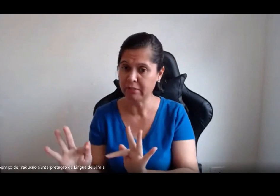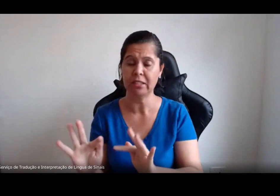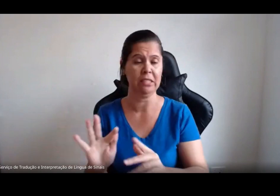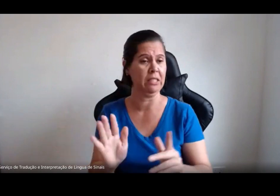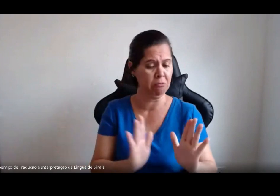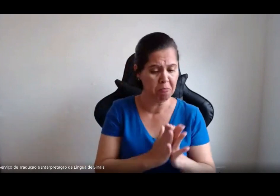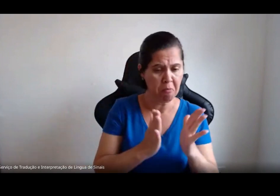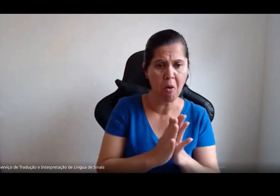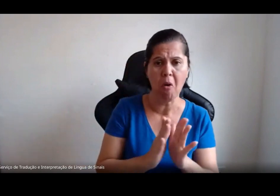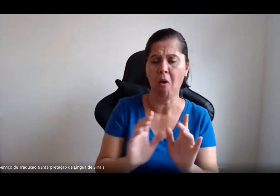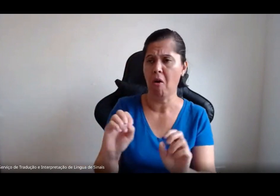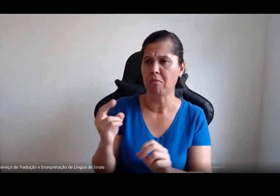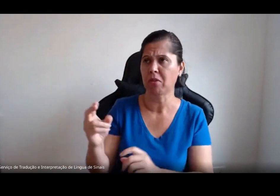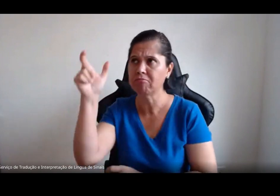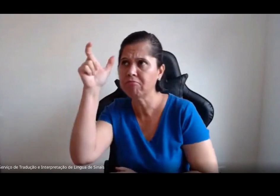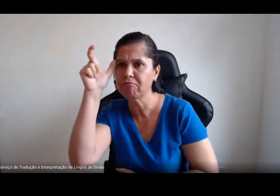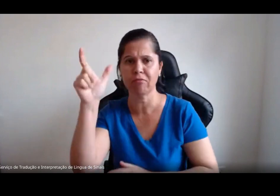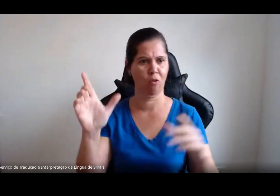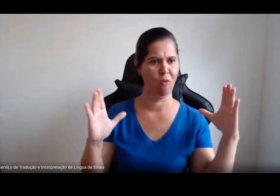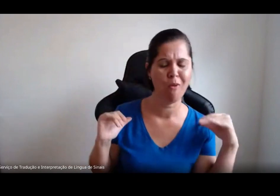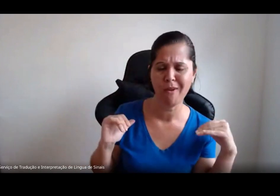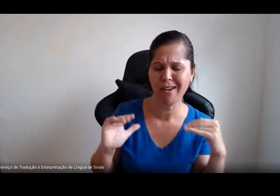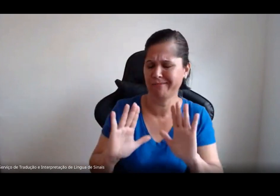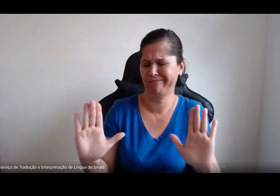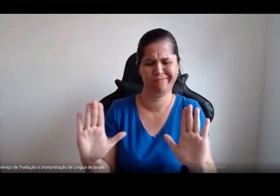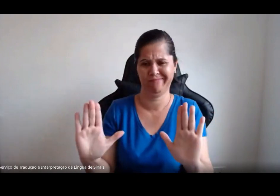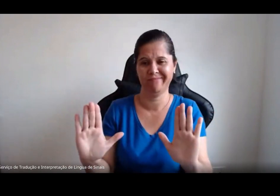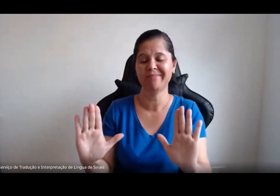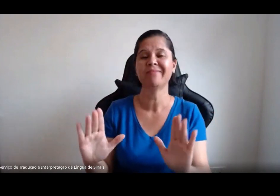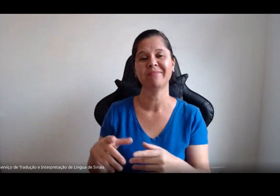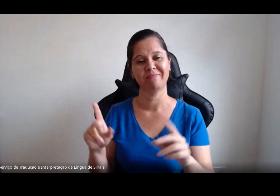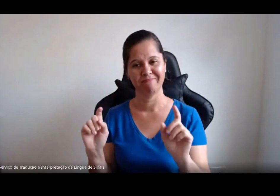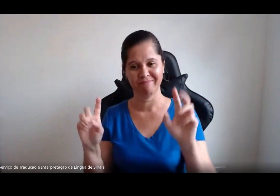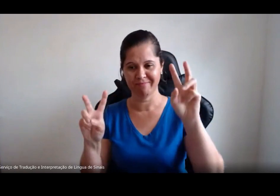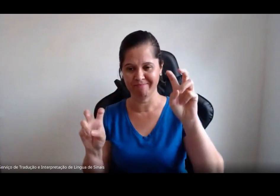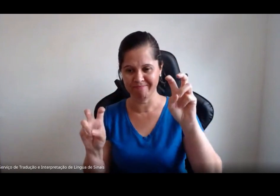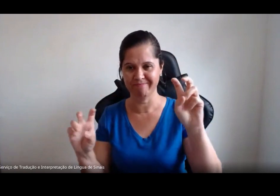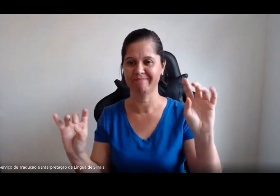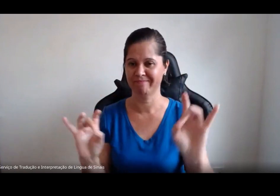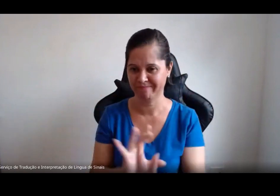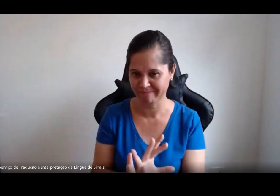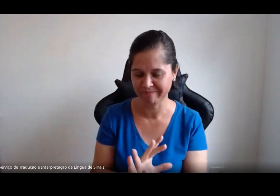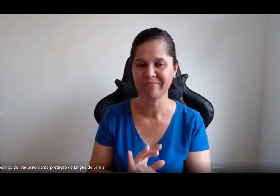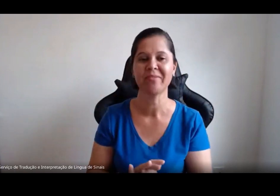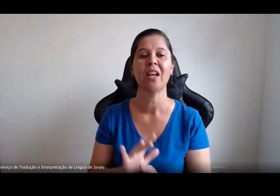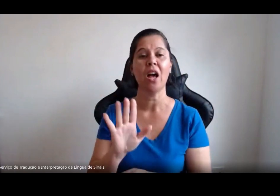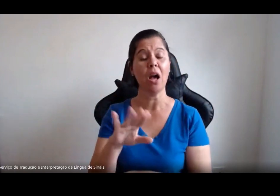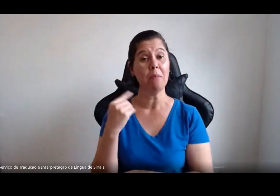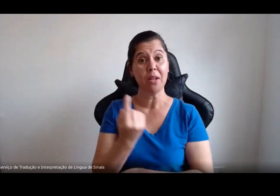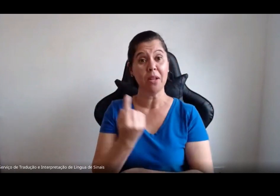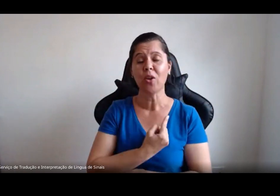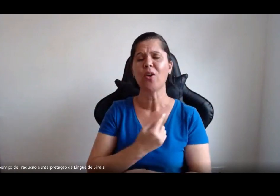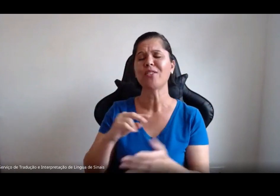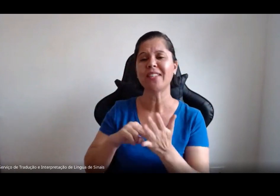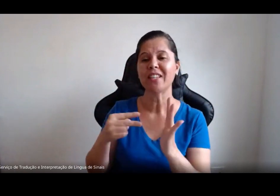citação, tudo é tradução minha, viu, gente, francês. Mas, felizmente para nós aqui, né? Porque eu acho